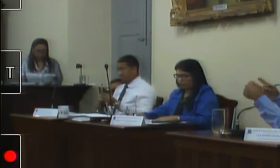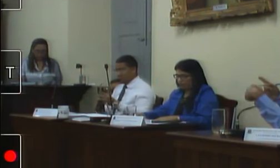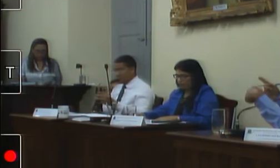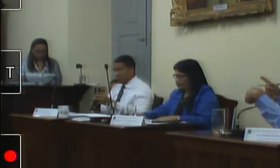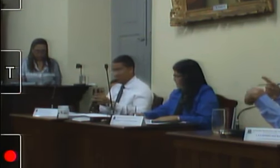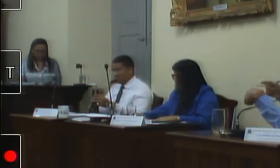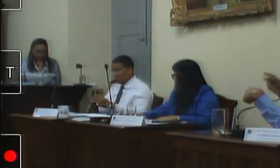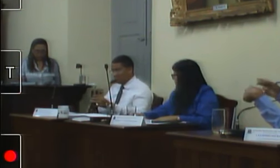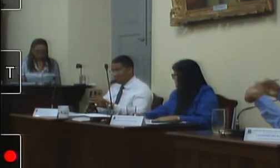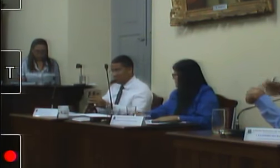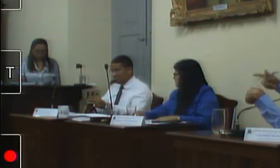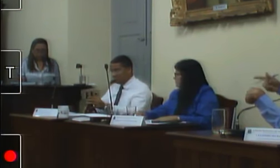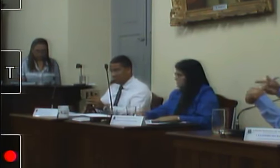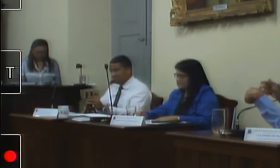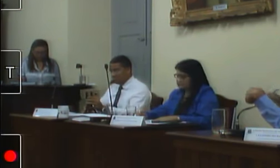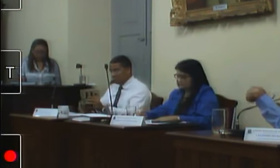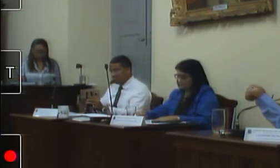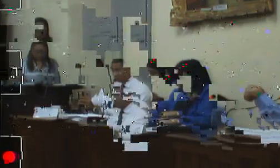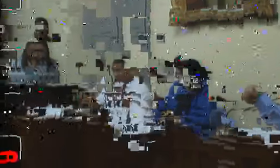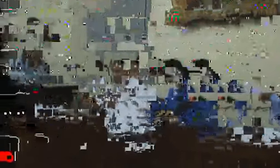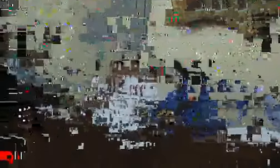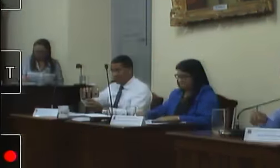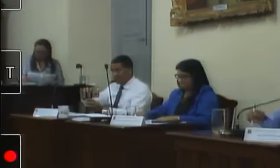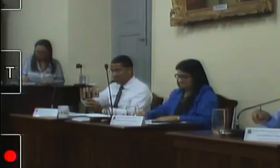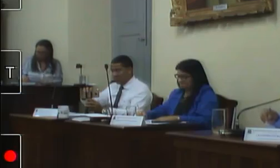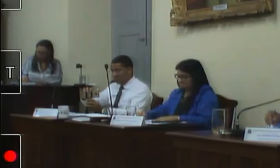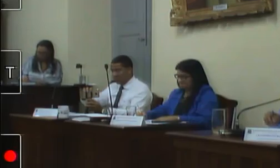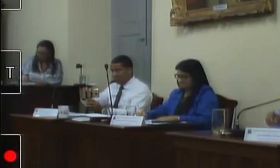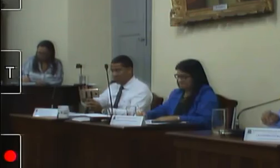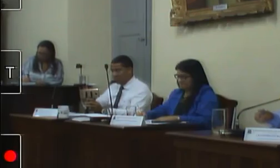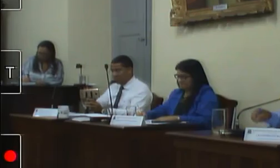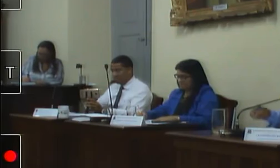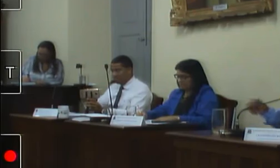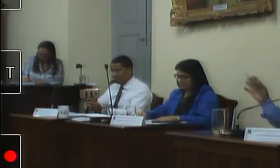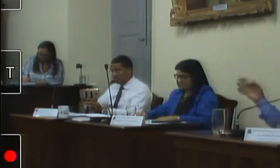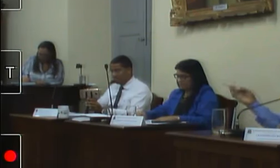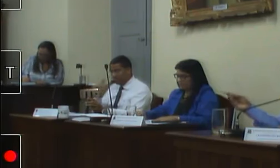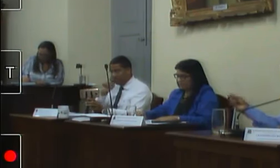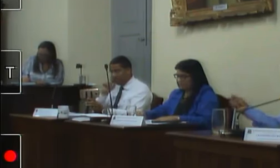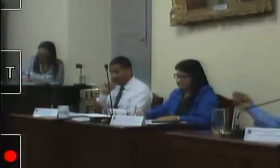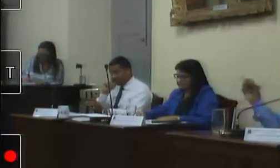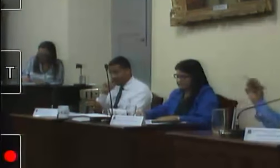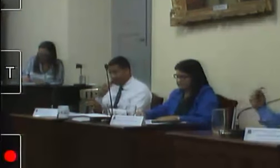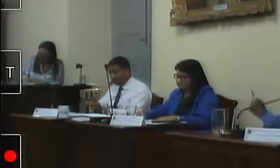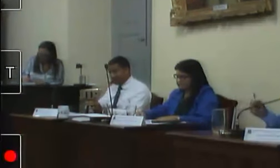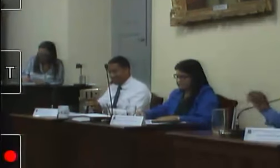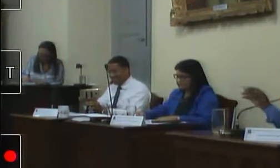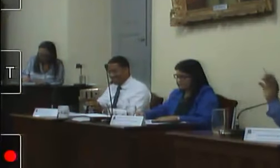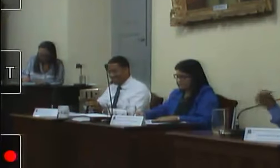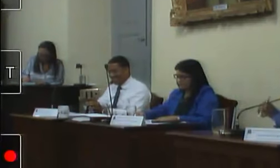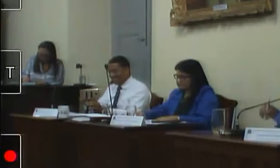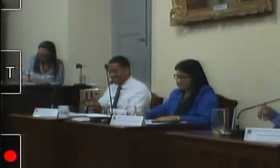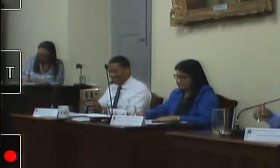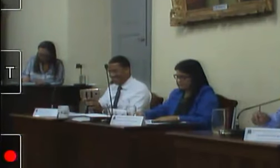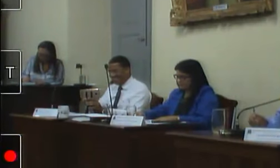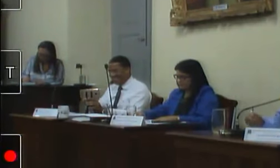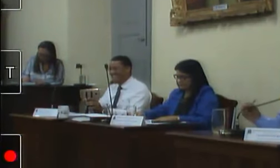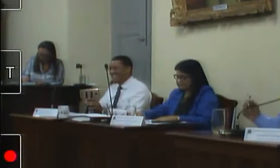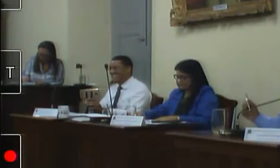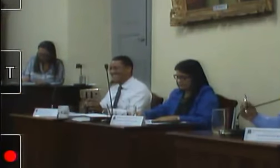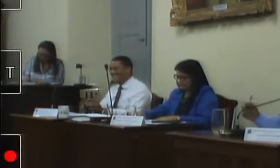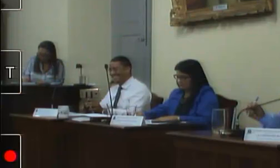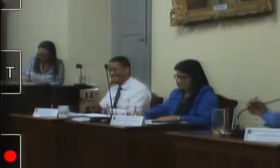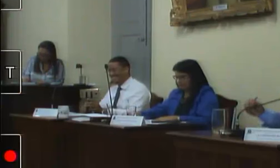mais uma vez um médico, mais uma vez por semana. Então, agradeço também ao deputado, agradeço ao prefeito sobre isso,